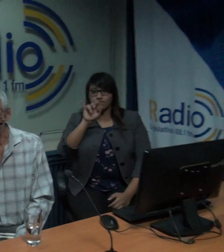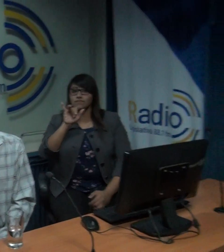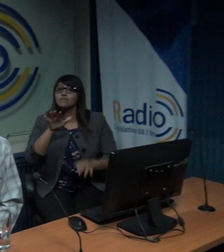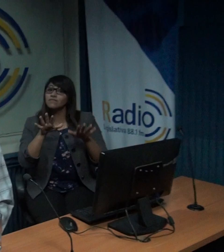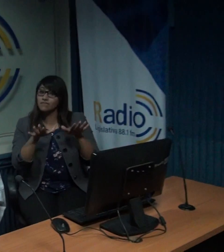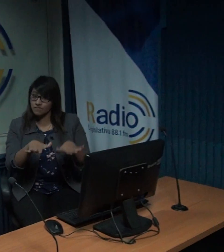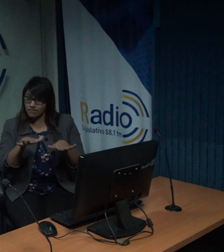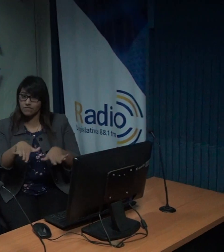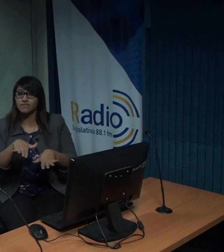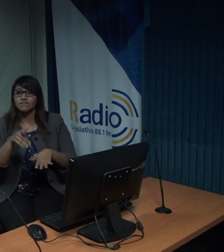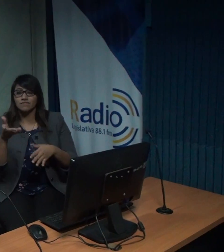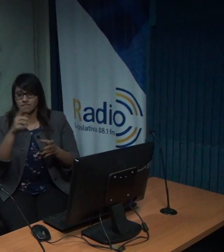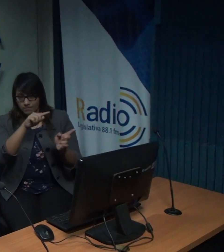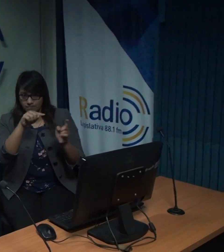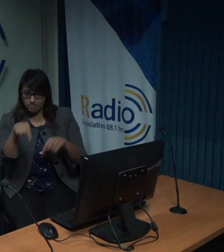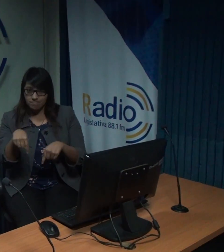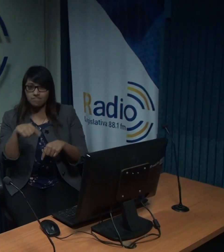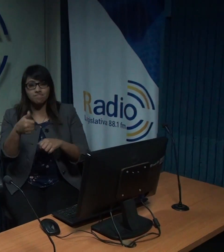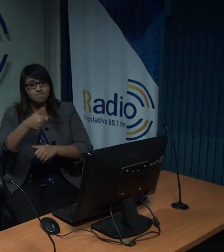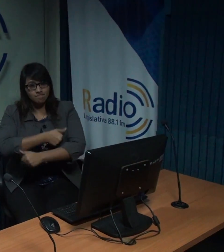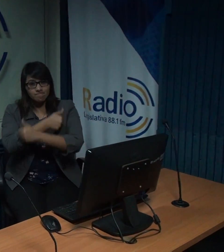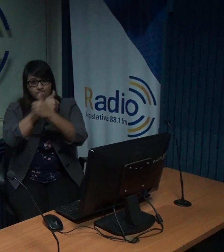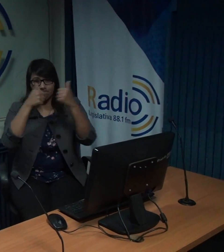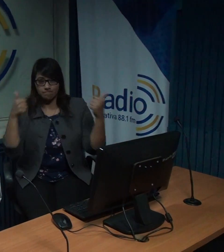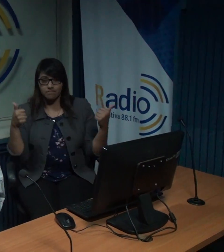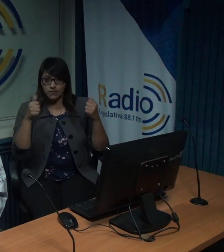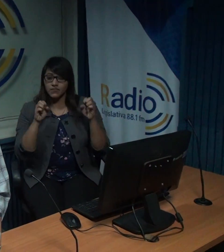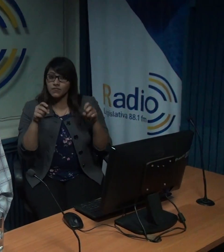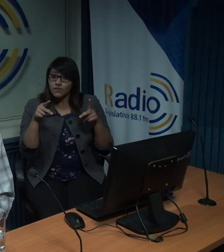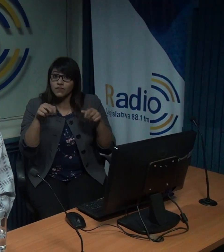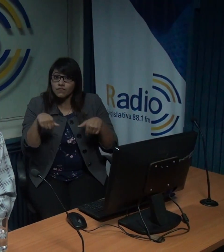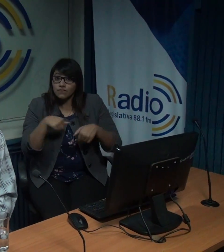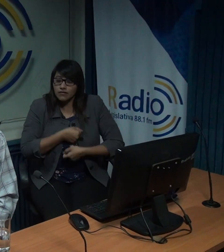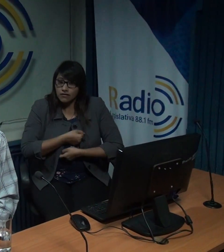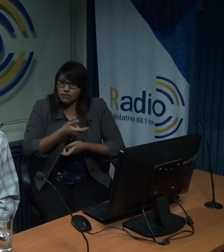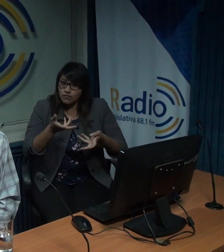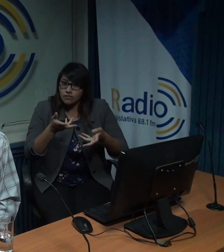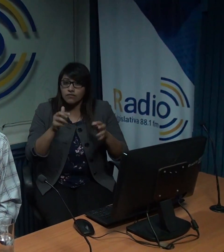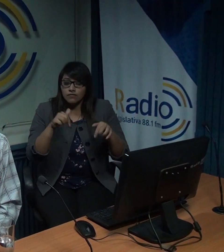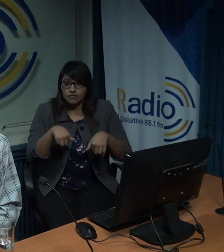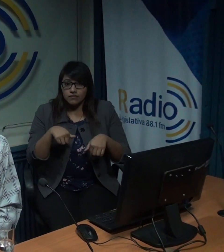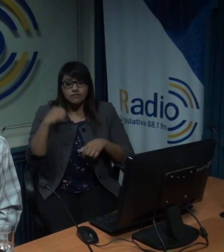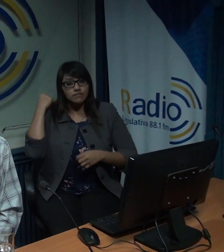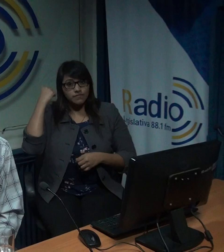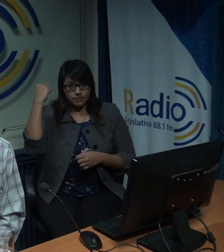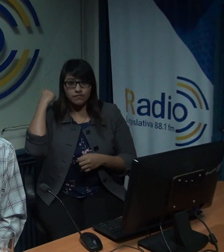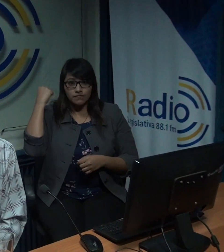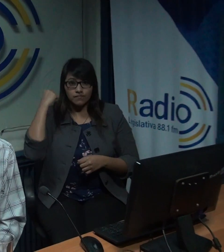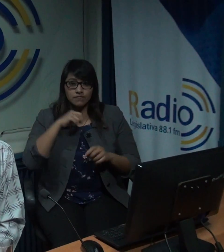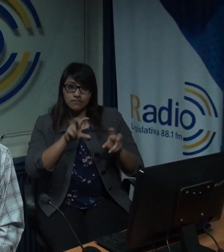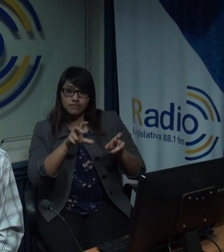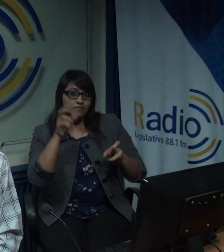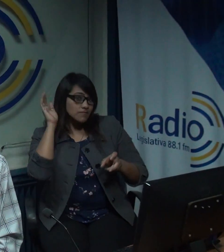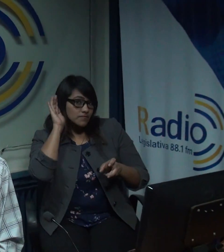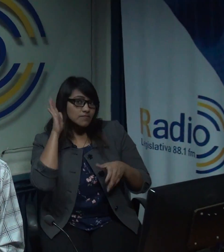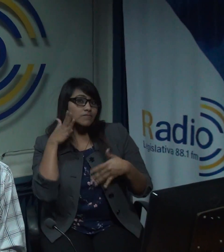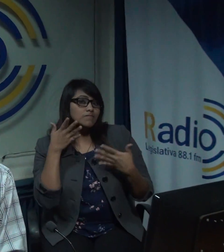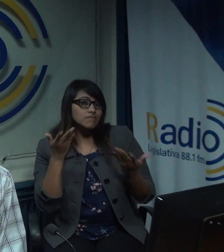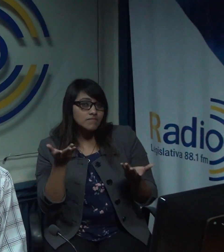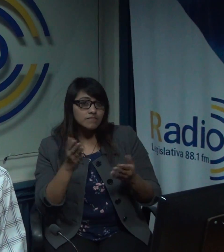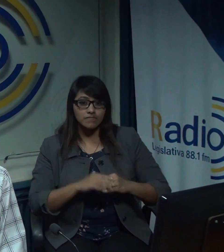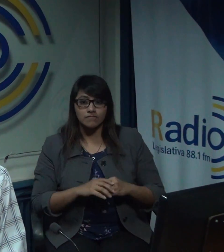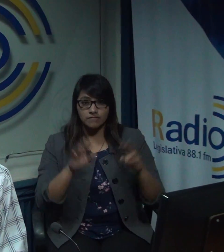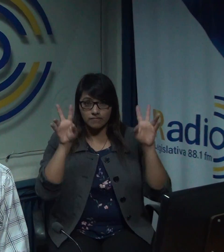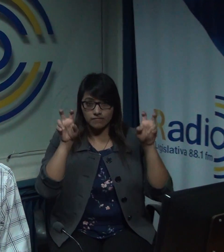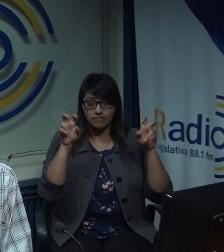días. Gracias por la oportunidad de dirigirnos a la población a través de esta prestigiosa radio para hablar sobre